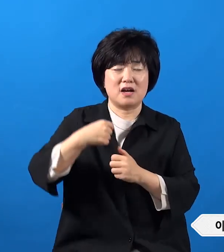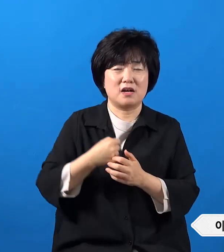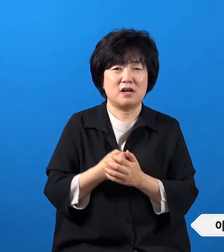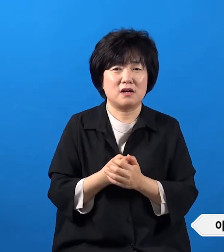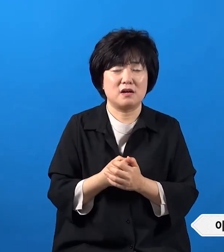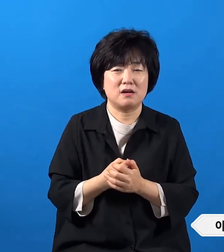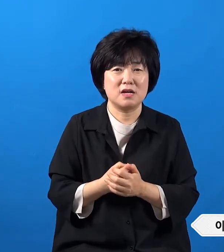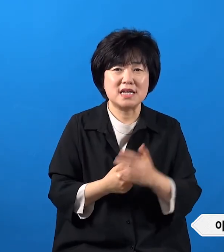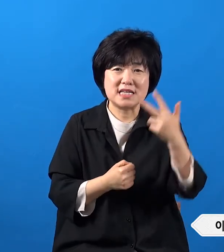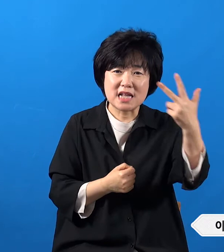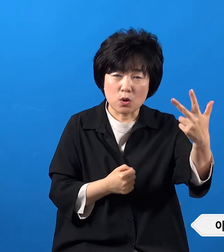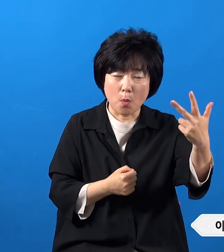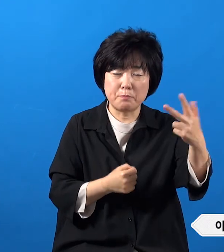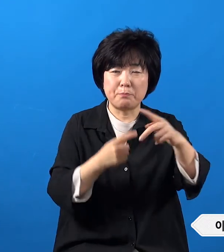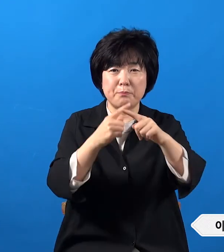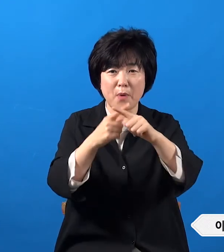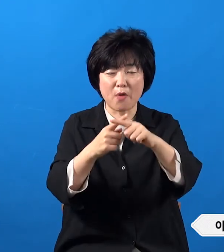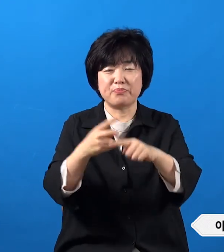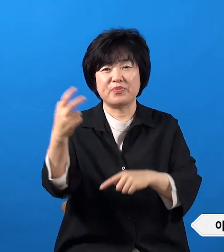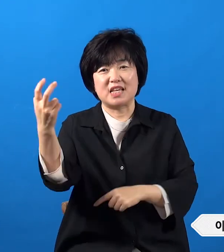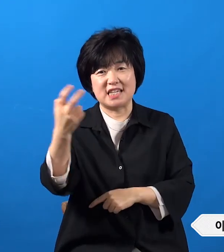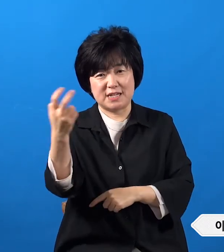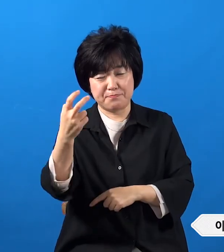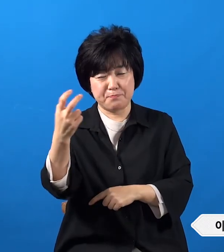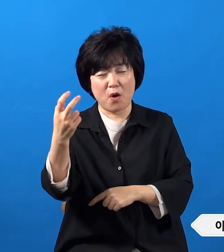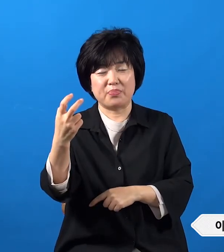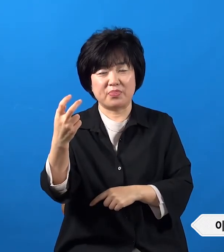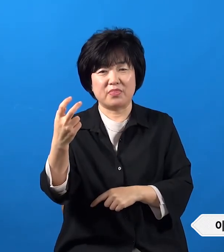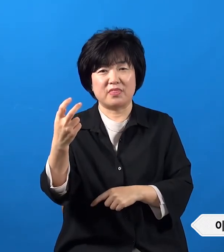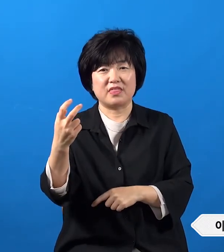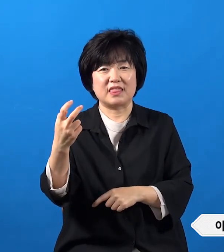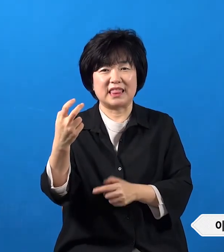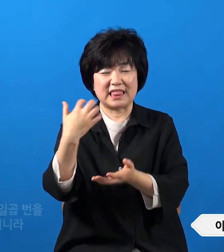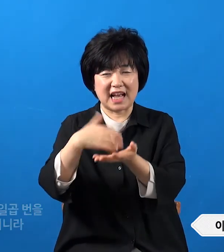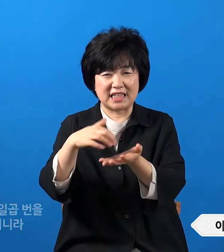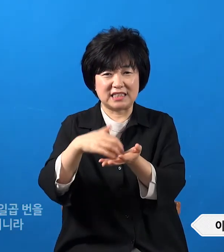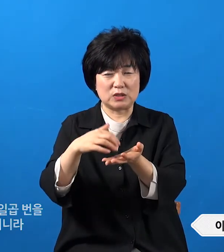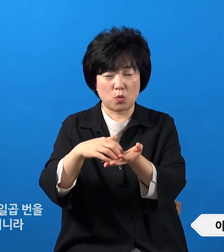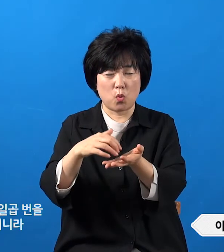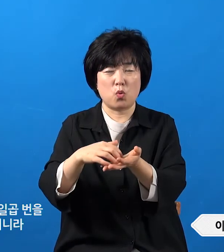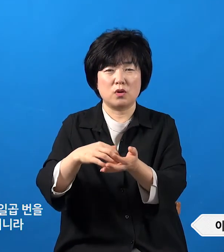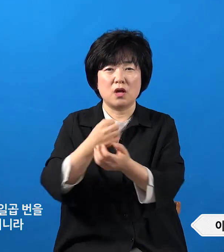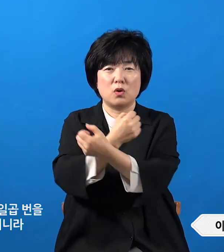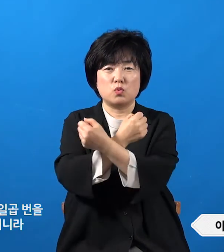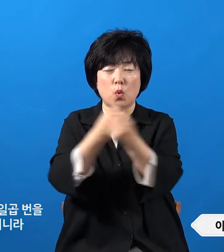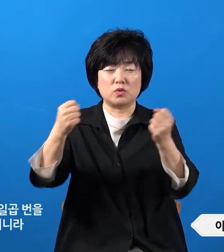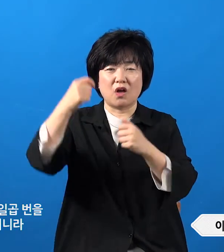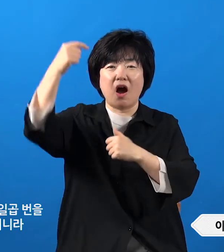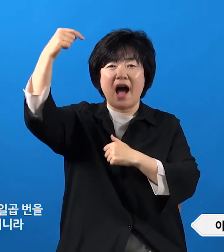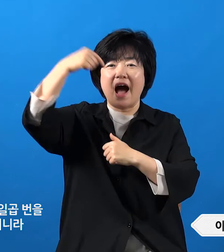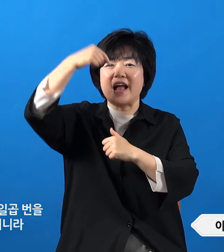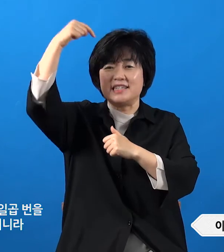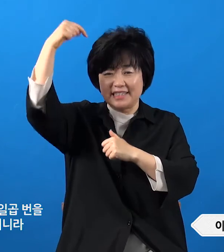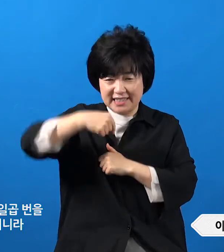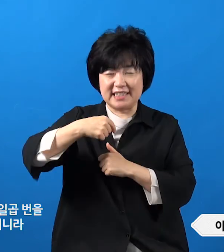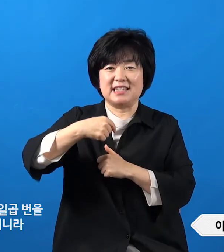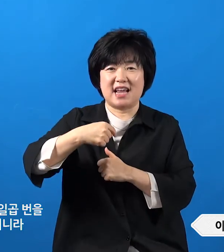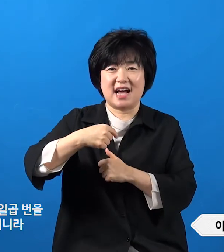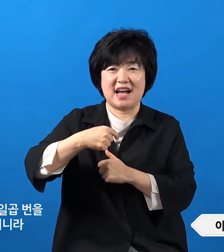보십시오. 7번뿐 아니라 70번까지라도 할지니라. 이게